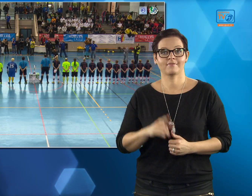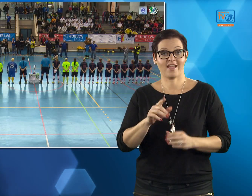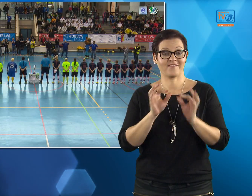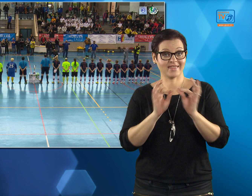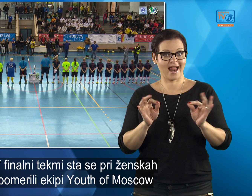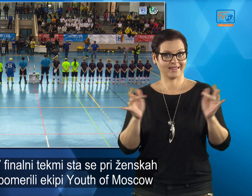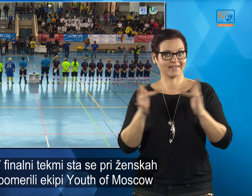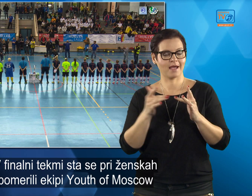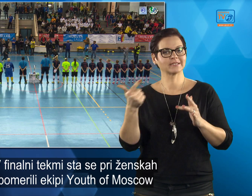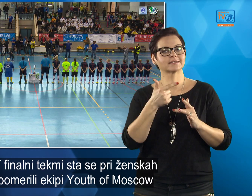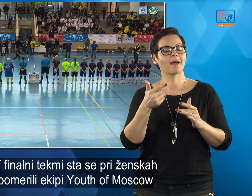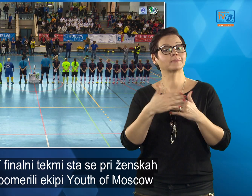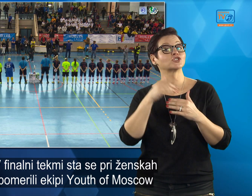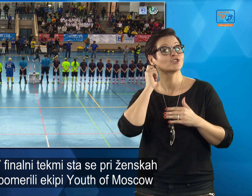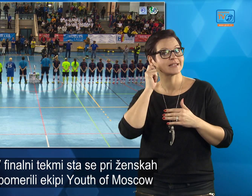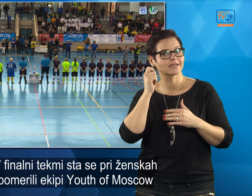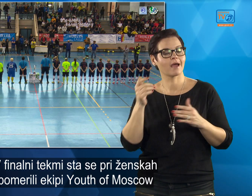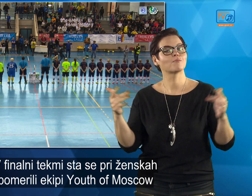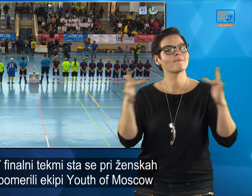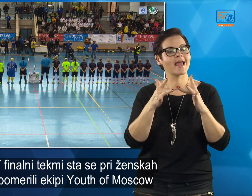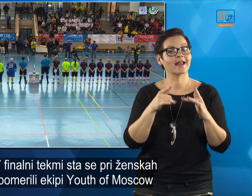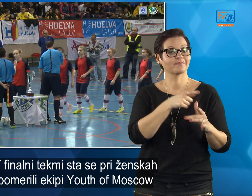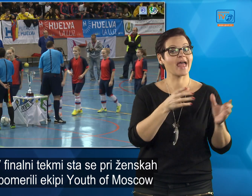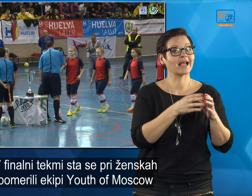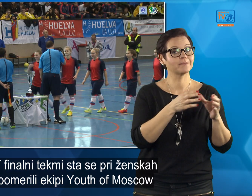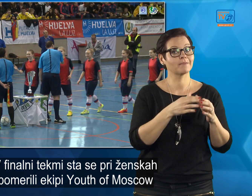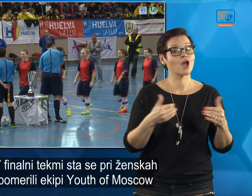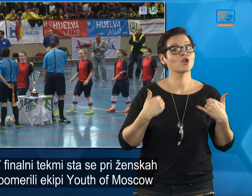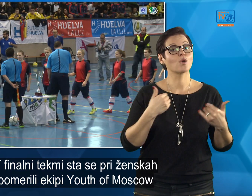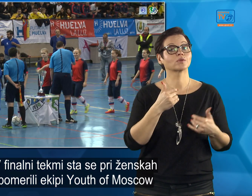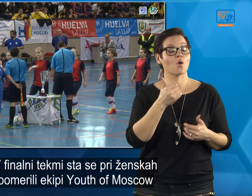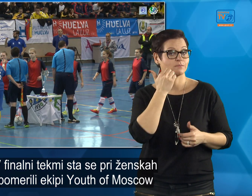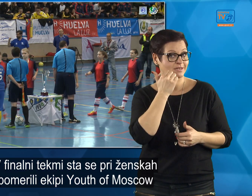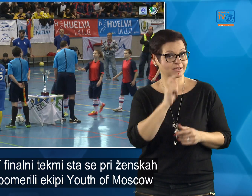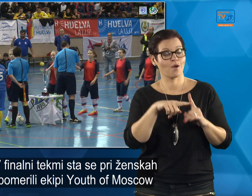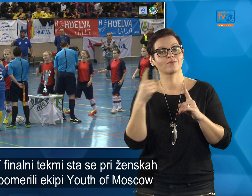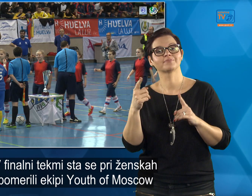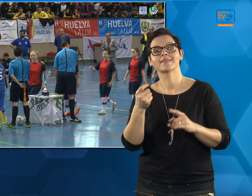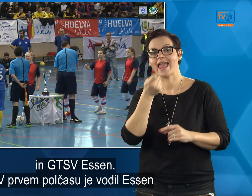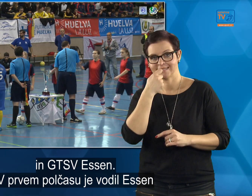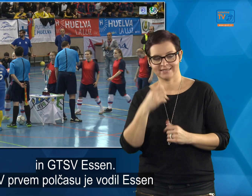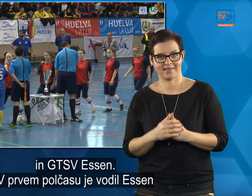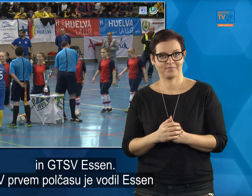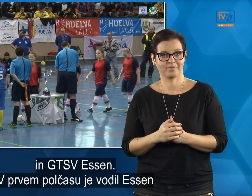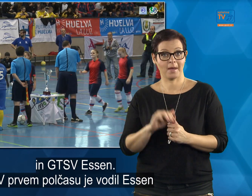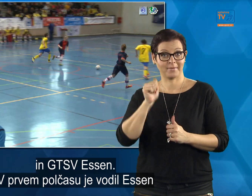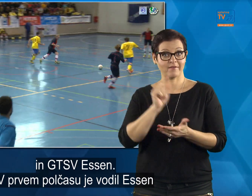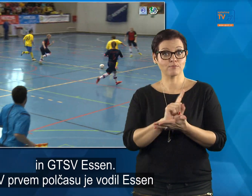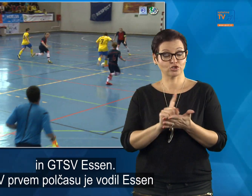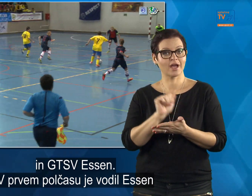V finalni tekmi sta se pri ženskah pomerili ekipi Youth of Moscow in GTSV Essen. V